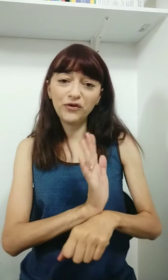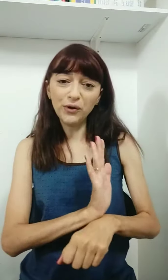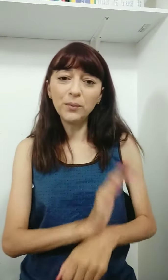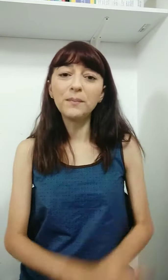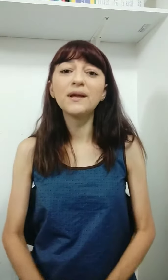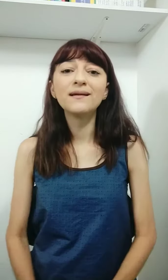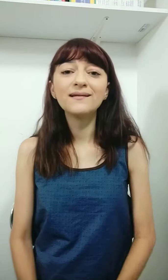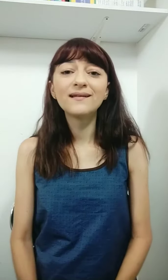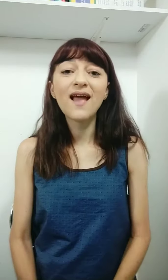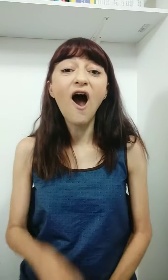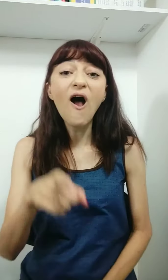filme.